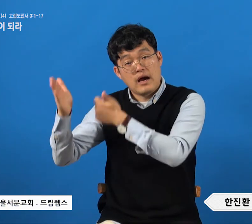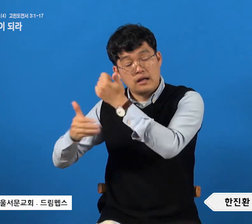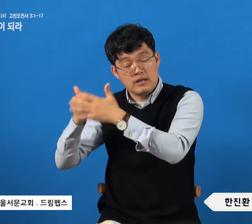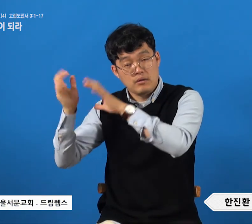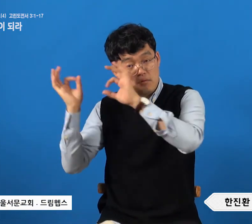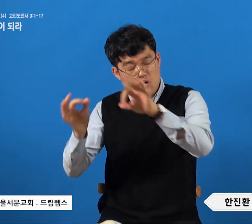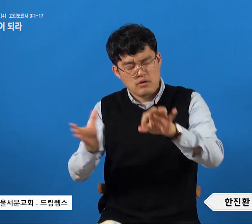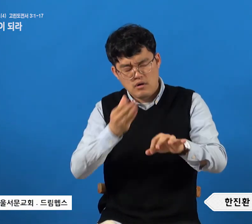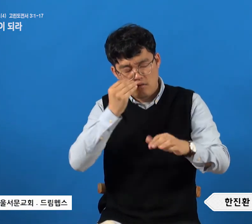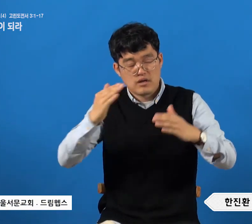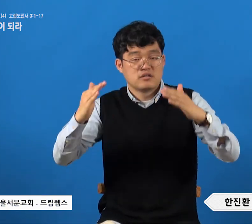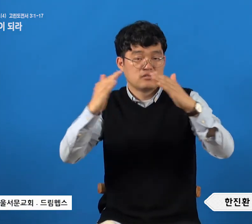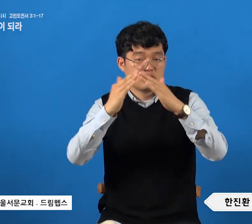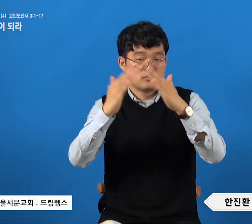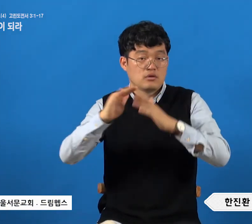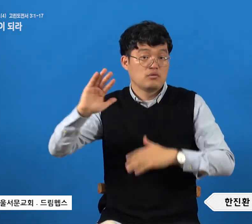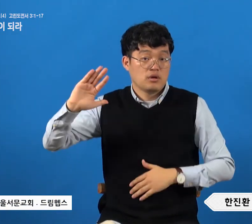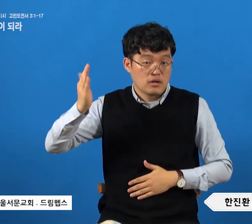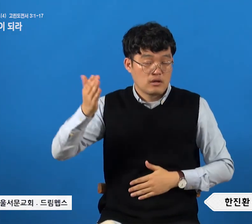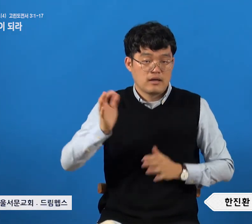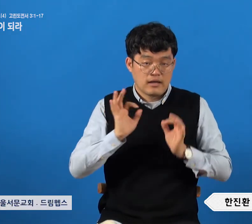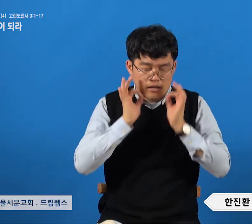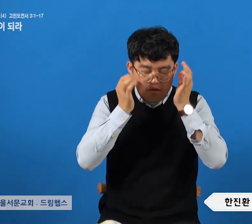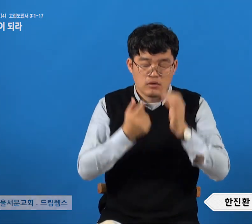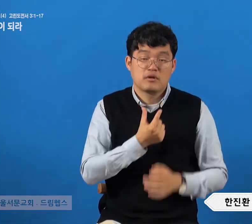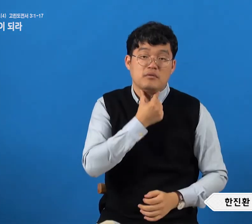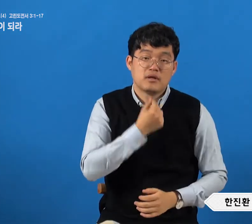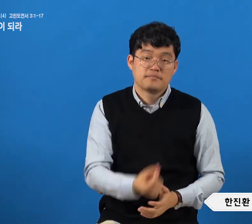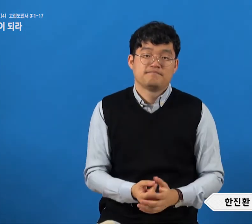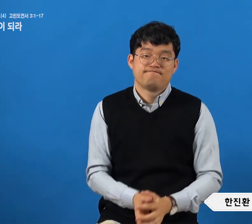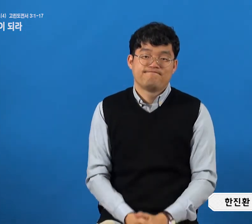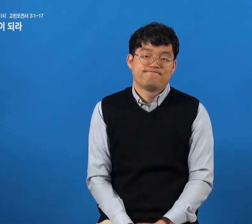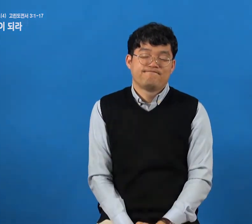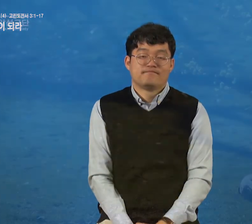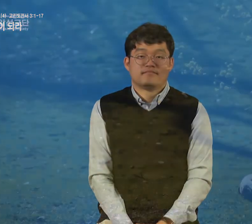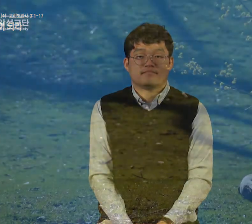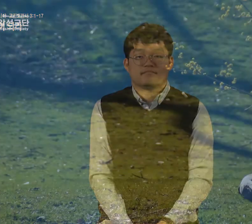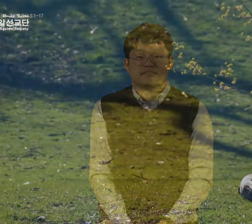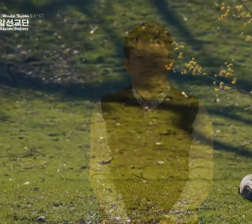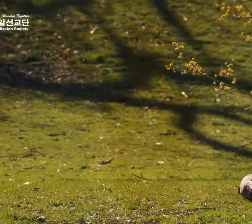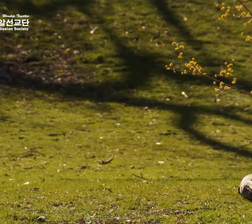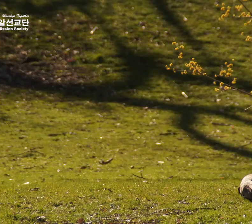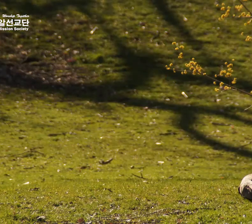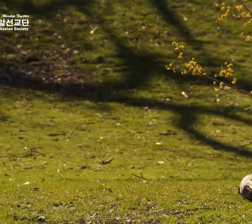하나님 보시기에 거룩한 성전 그렇게 되어가기를 간절히 소원합니다.